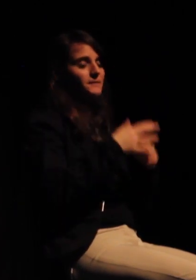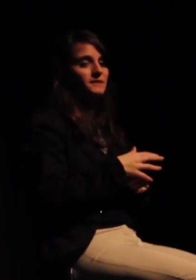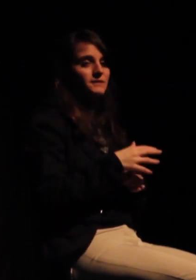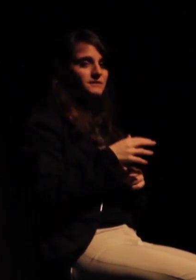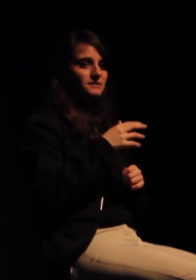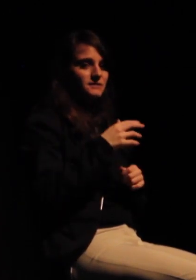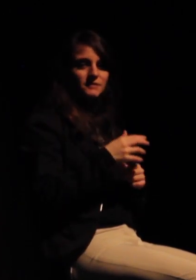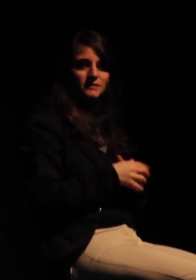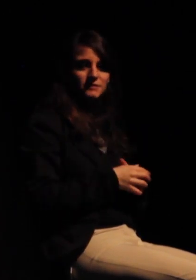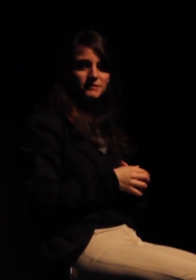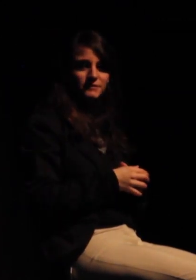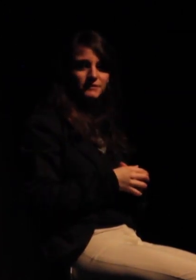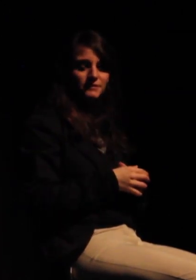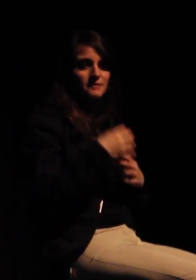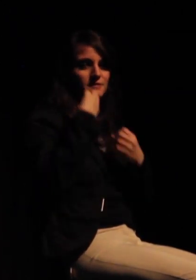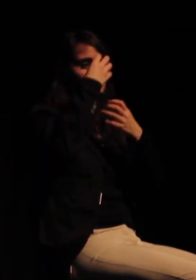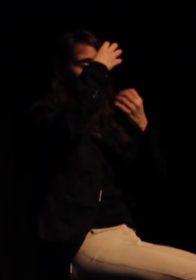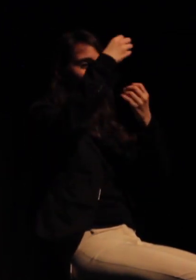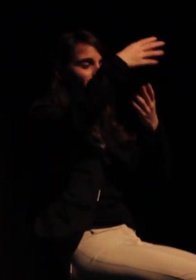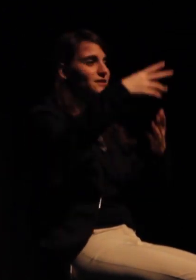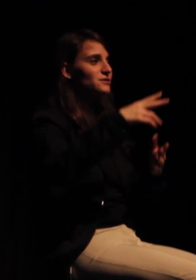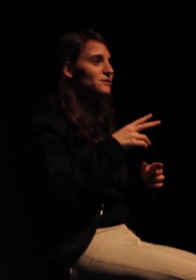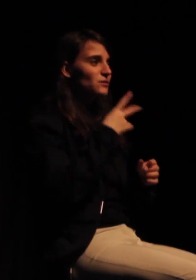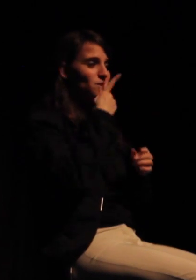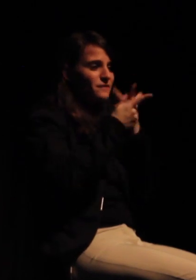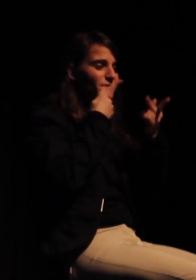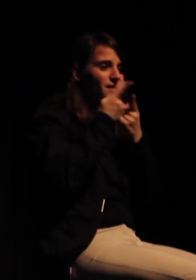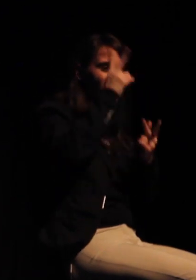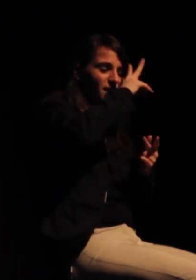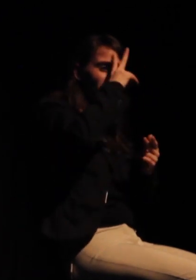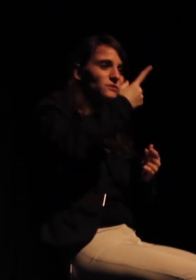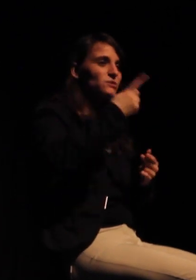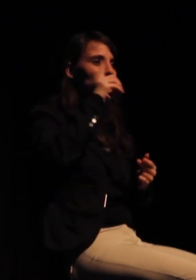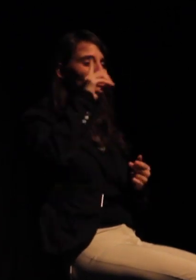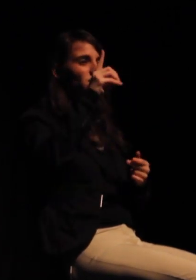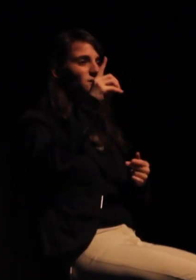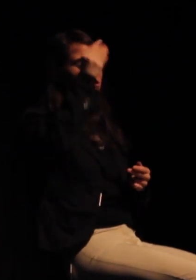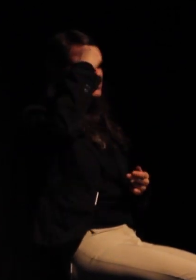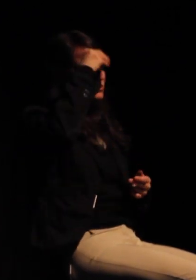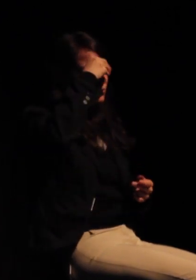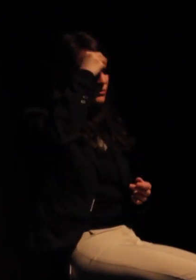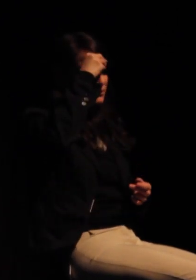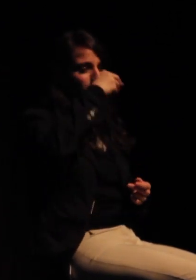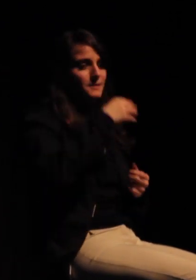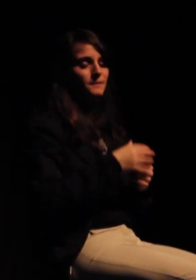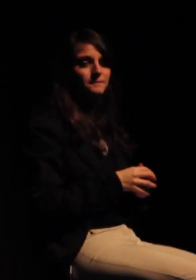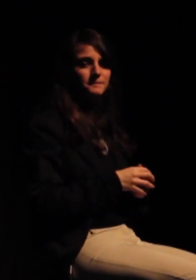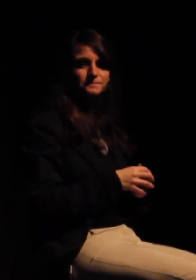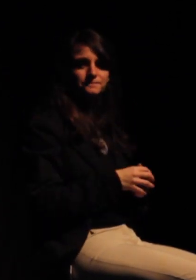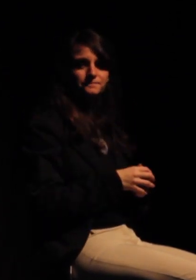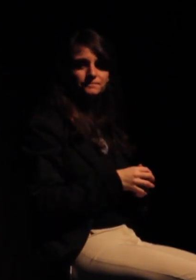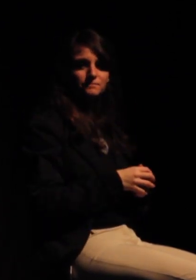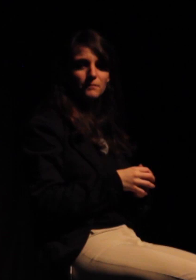depois ela gostava muito de contar viagem. Um dia um dos sobrinhos, porque criança é impiedosa,